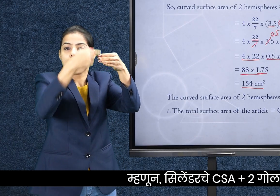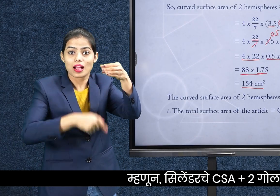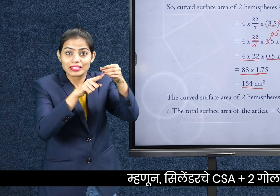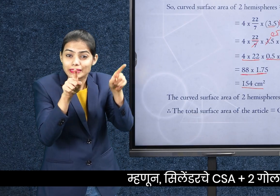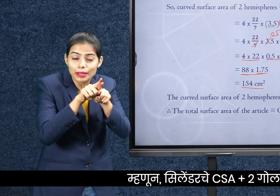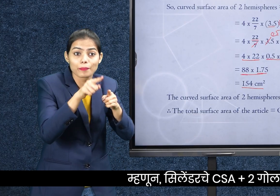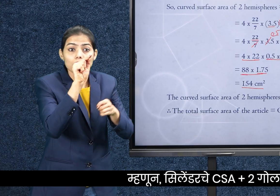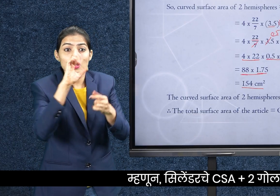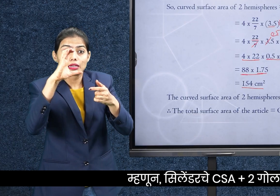गोलार्धाचे CSA